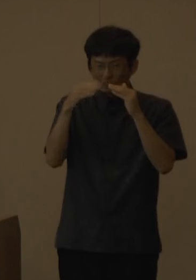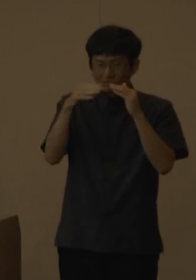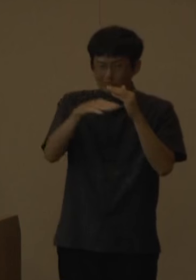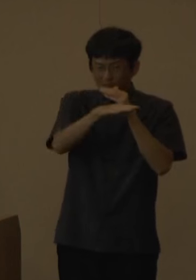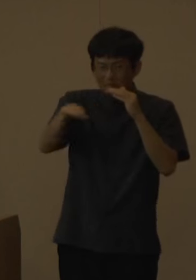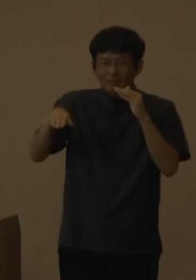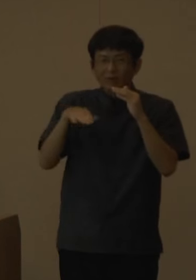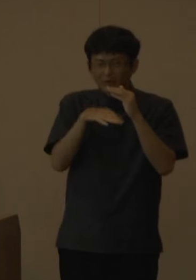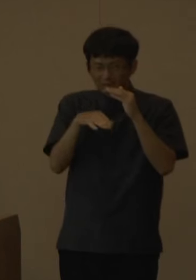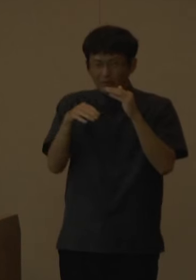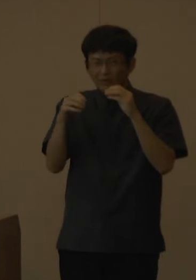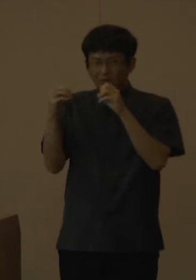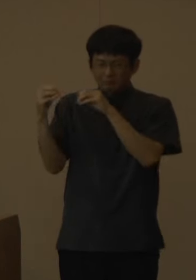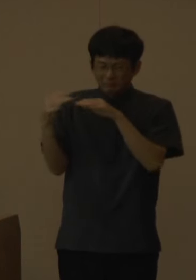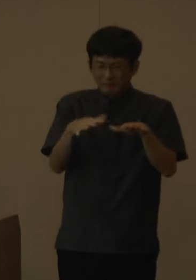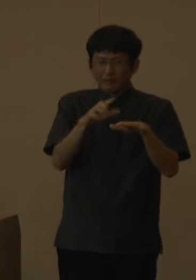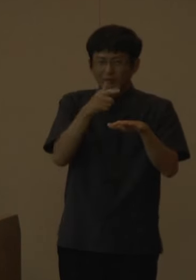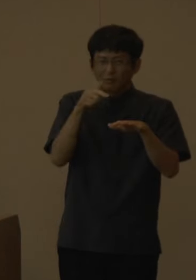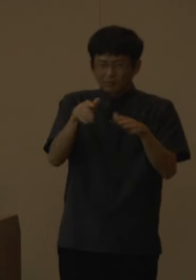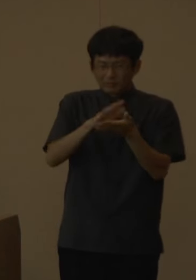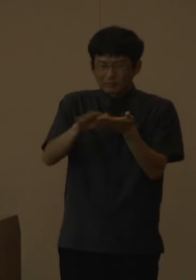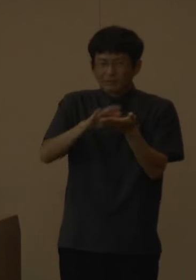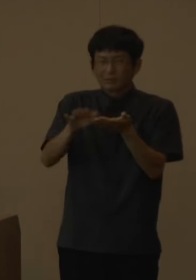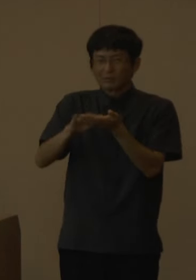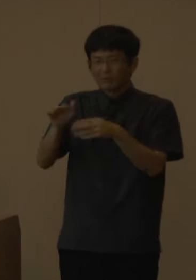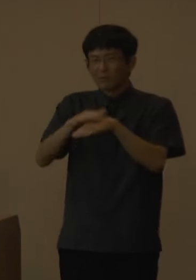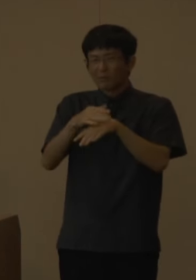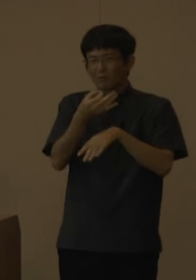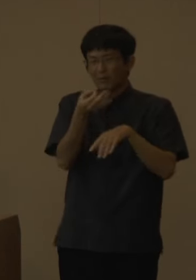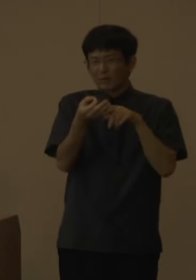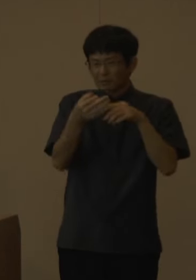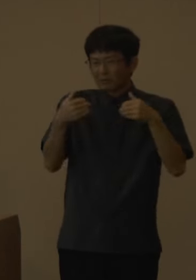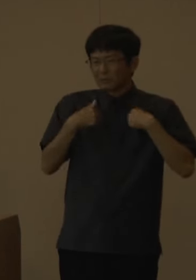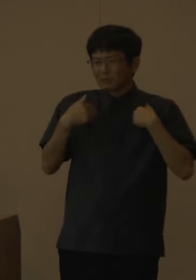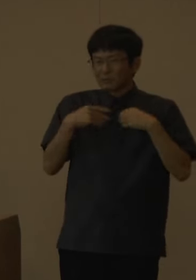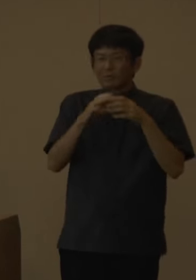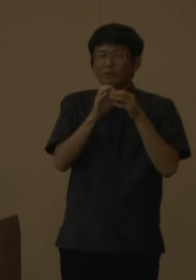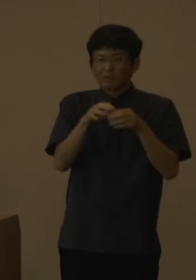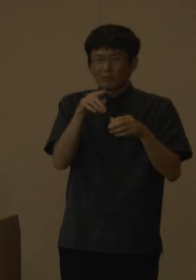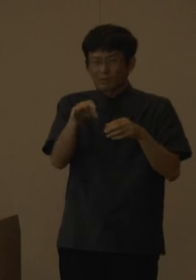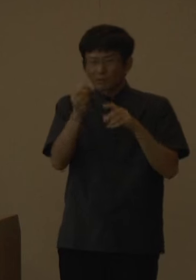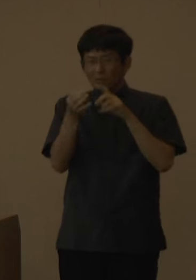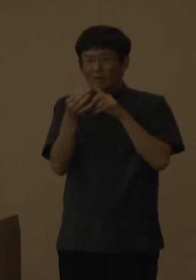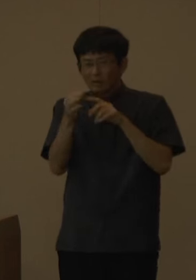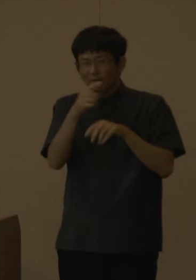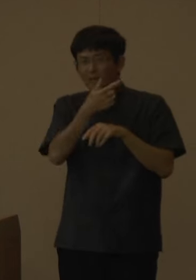等の障害物の除去というものの費用がかかるということですので、そういった費用が